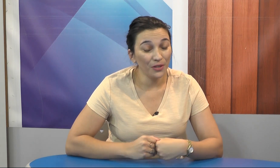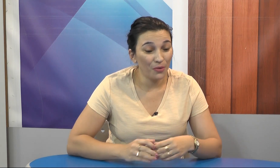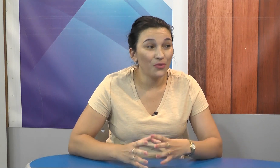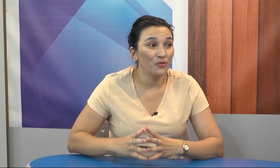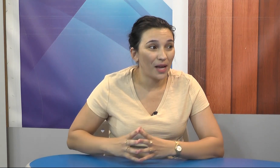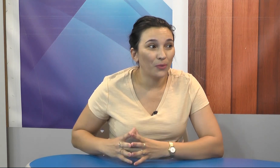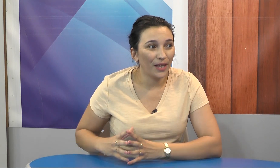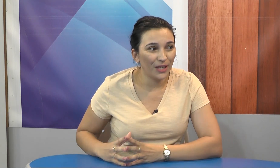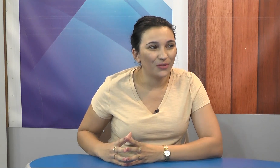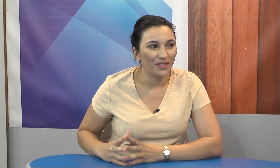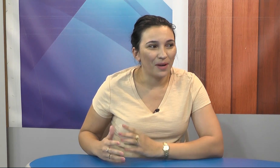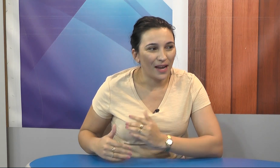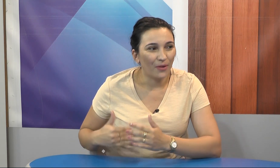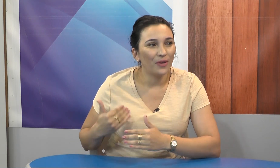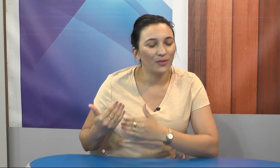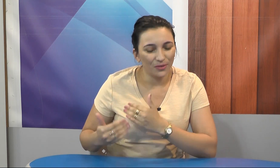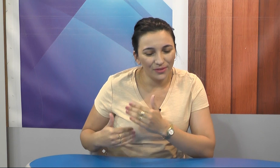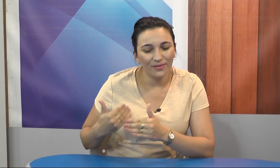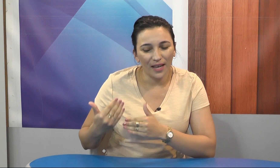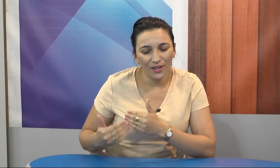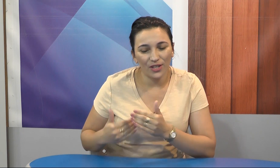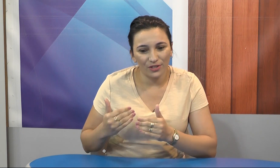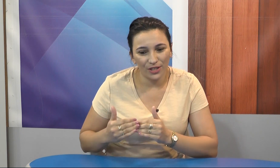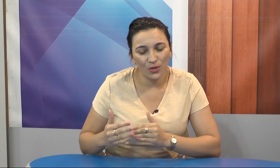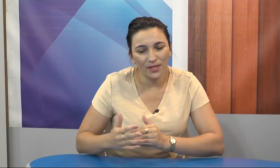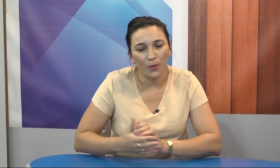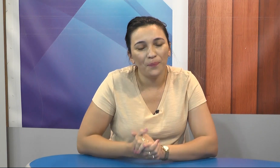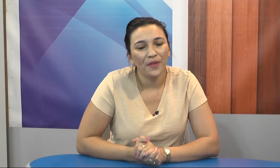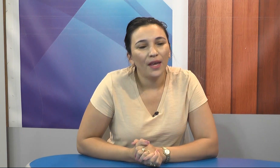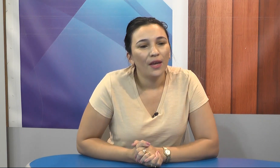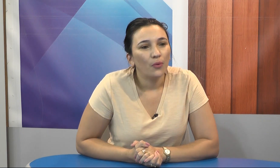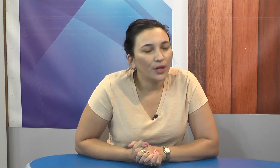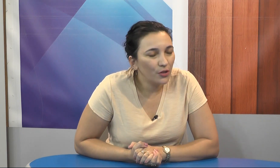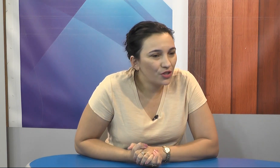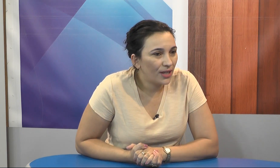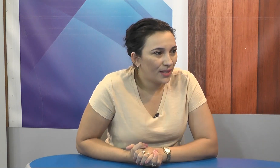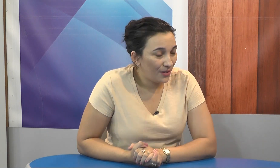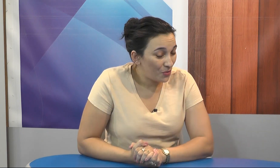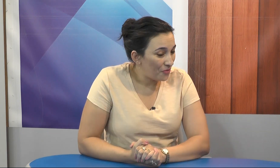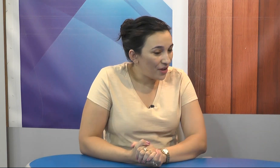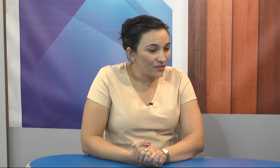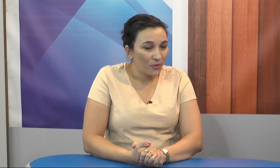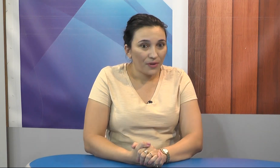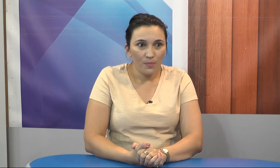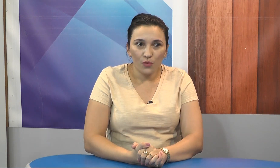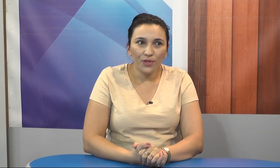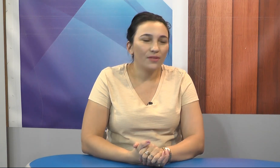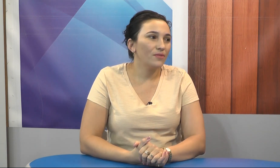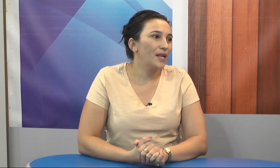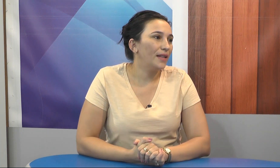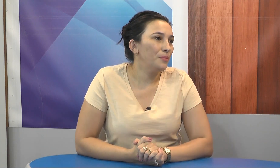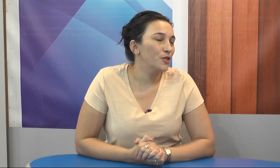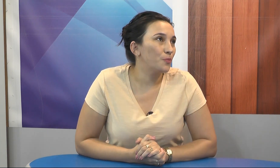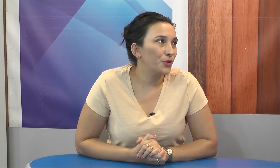eu acostumada com aquilo, trabalhar com um aluno, né, que já tinha noção. Quando eu cheguei aqui, eu confesso que eu fiquei muito assustada mesmo,